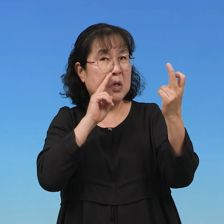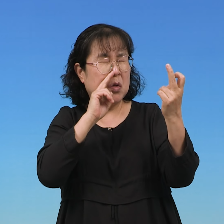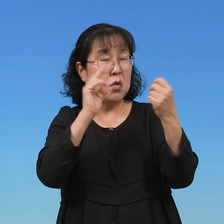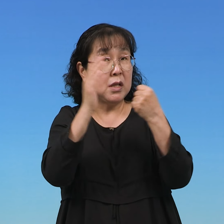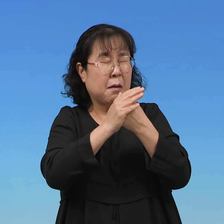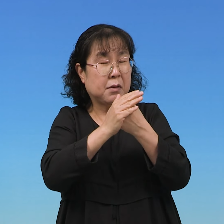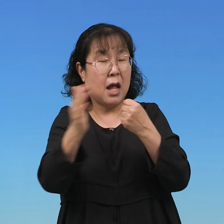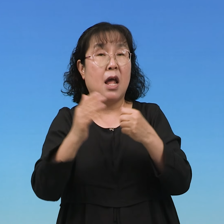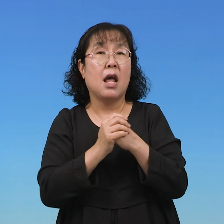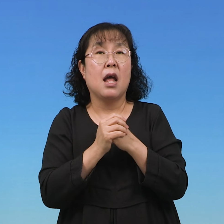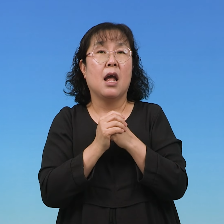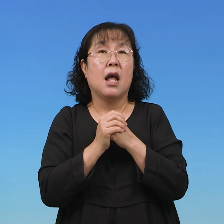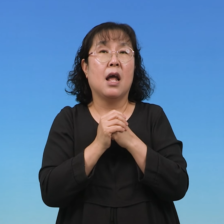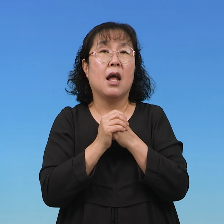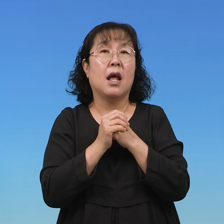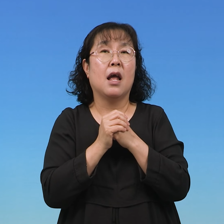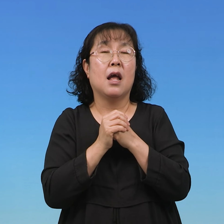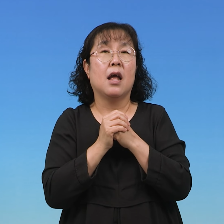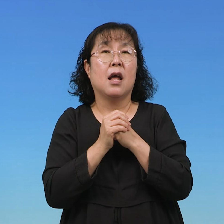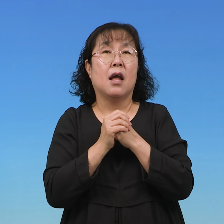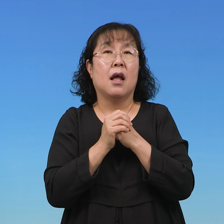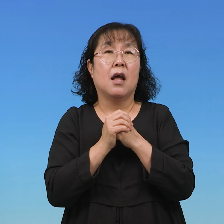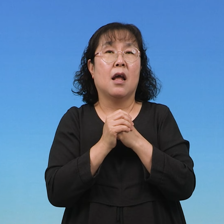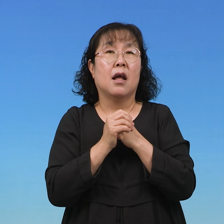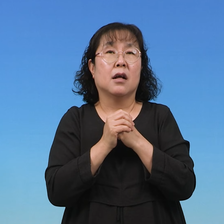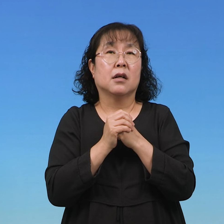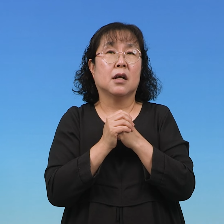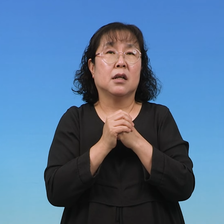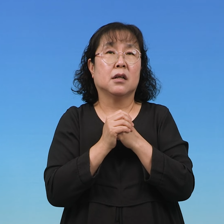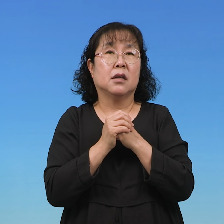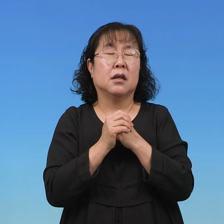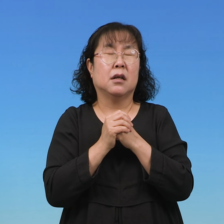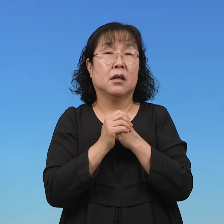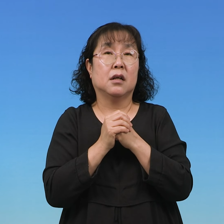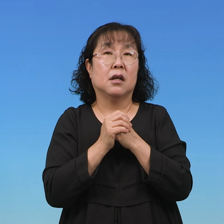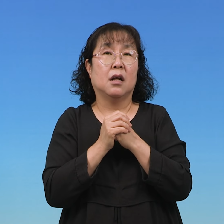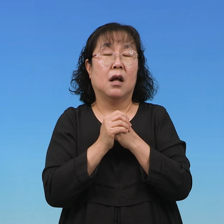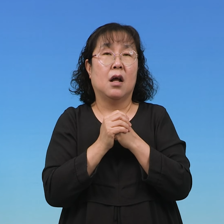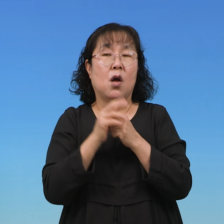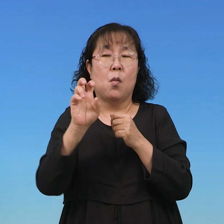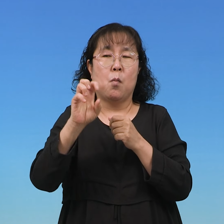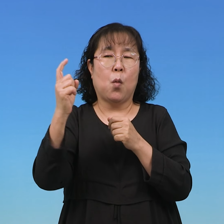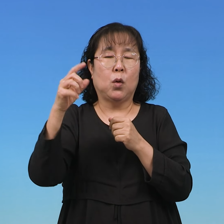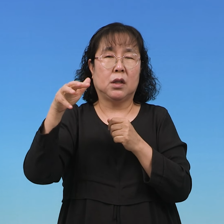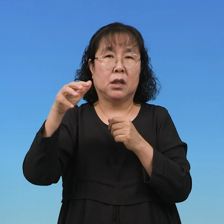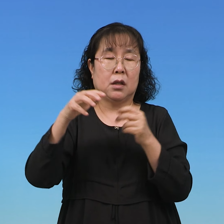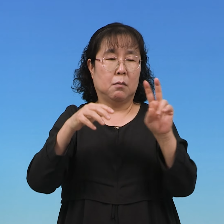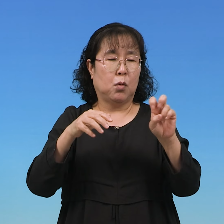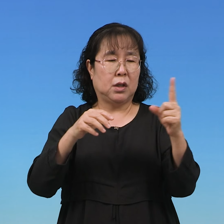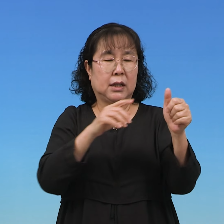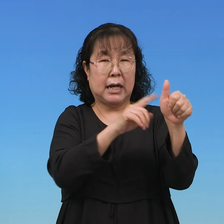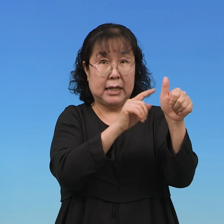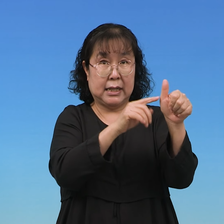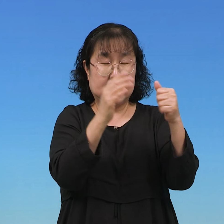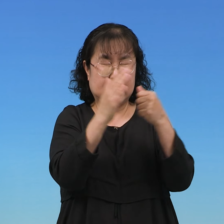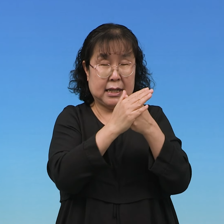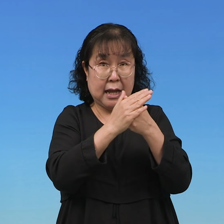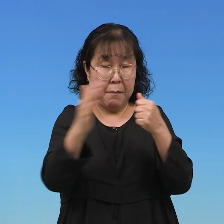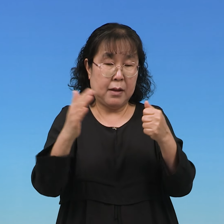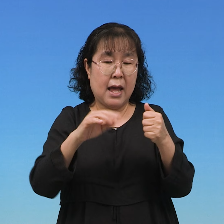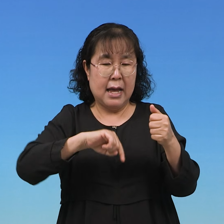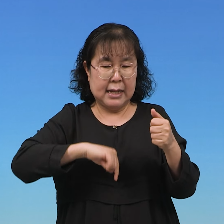그 배다른 형제들이나 또 모차르트에 대하여 열등감에 빠져가지고 이제 자기 인생을 파멸로